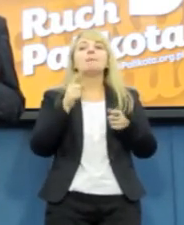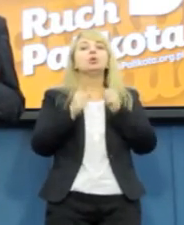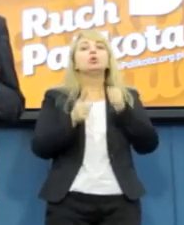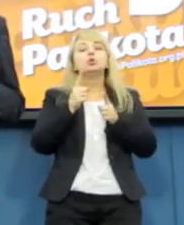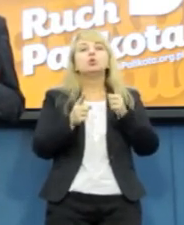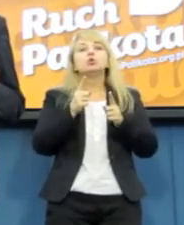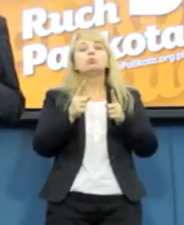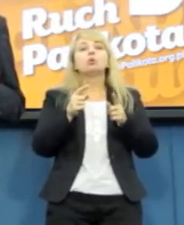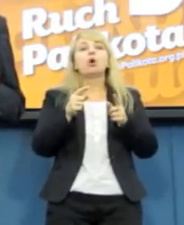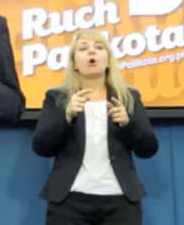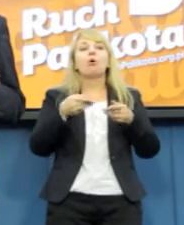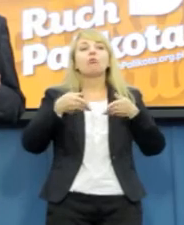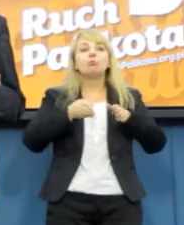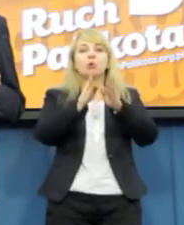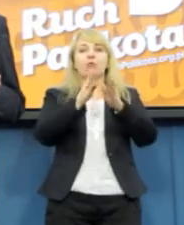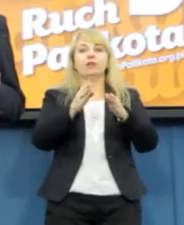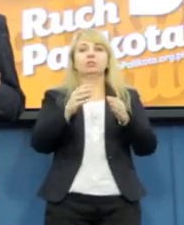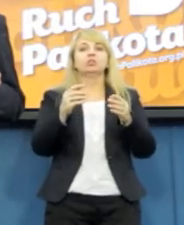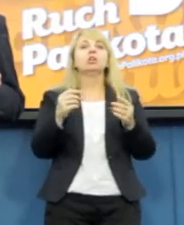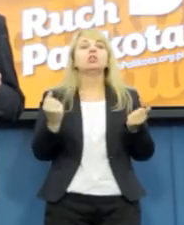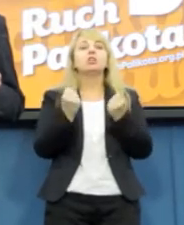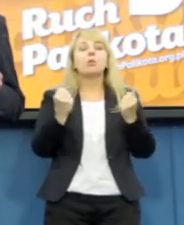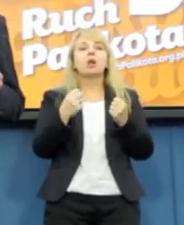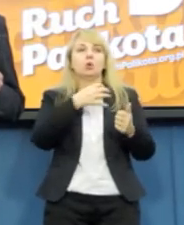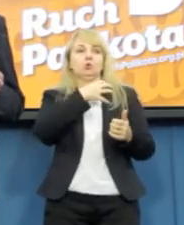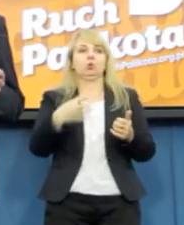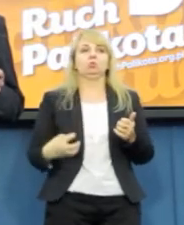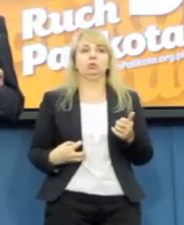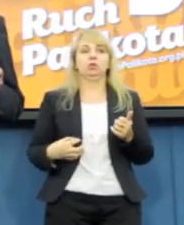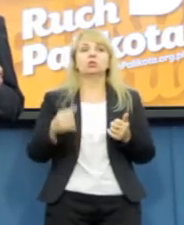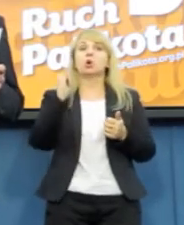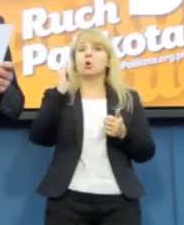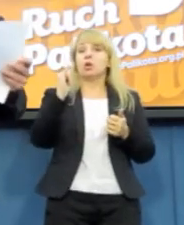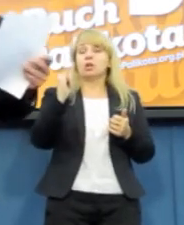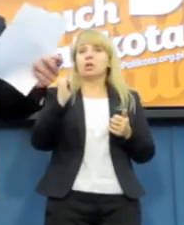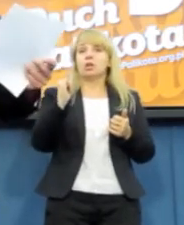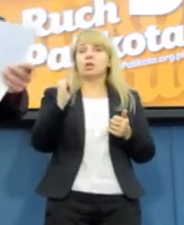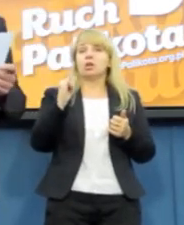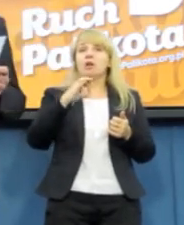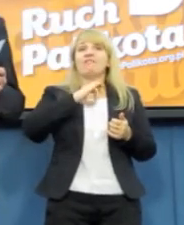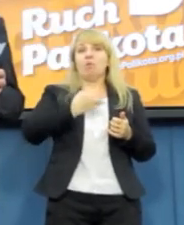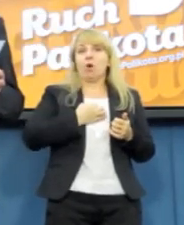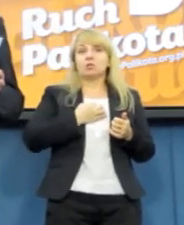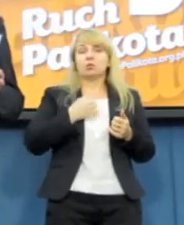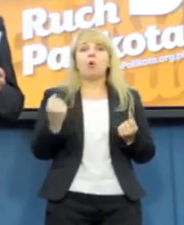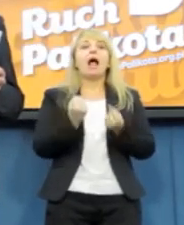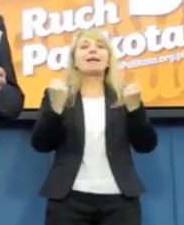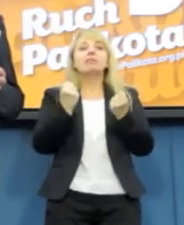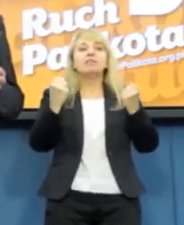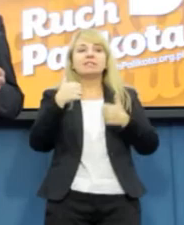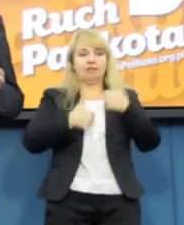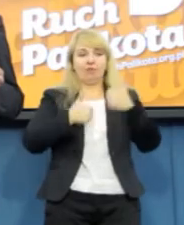do prowadzenia działalności gospodarczej i zarazem swoją jakby aktywizację zawodową.